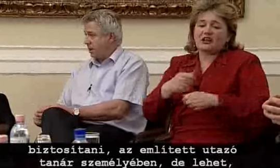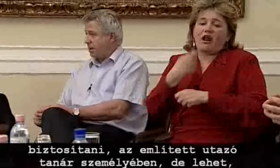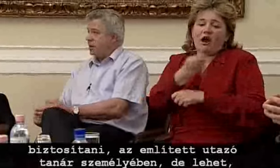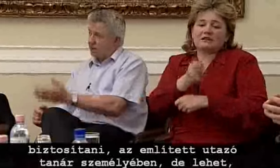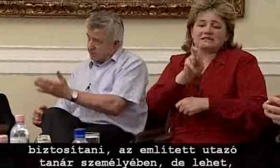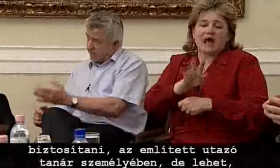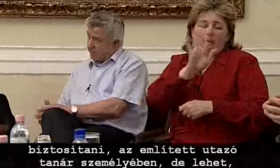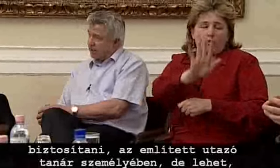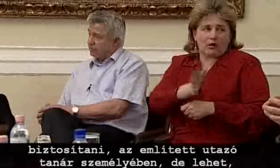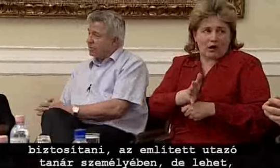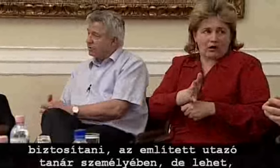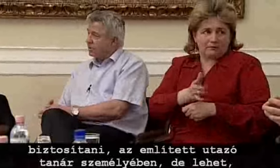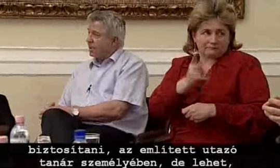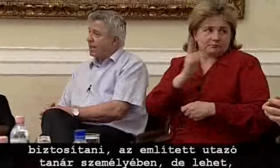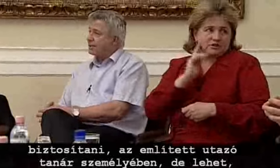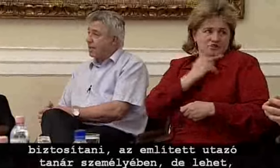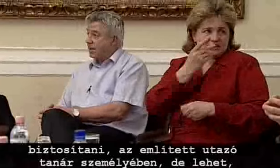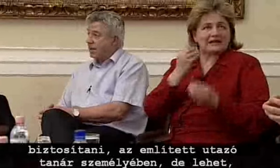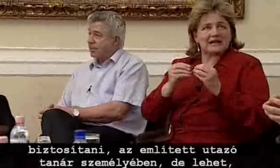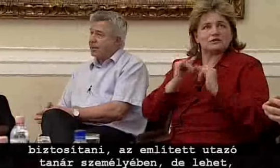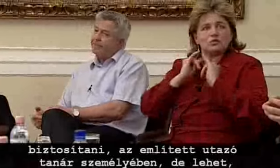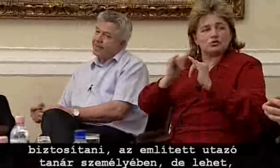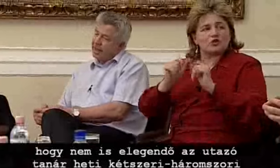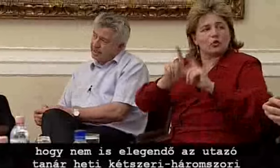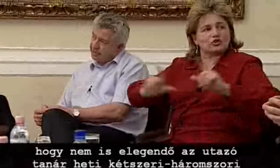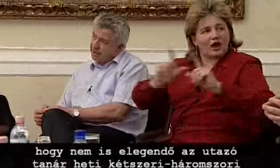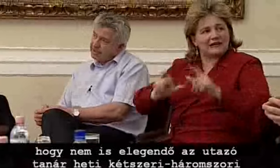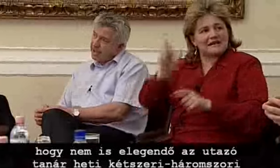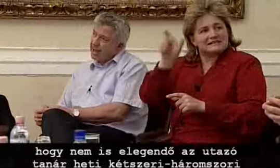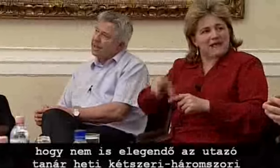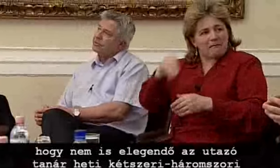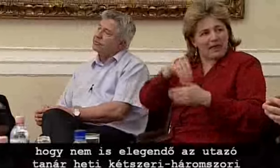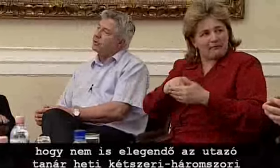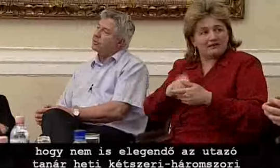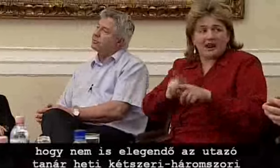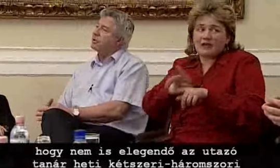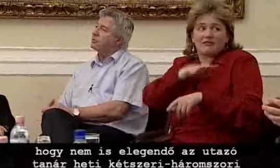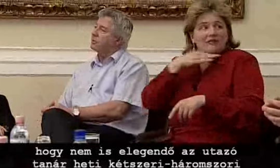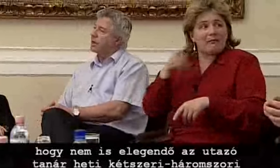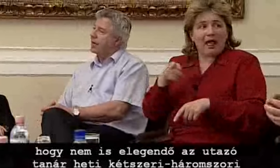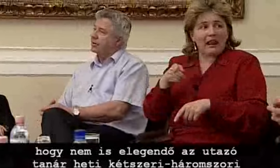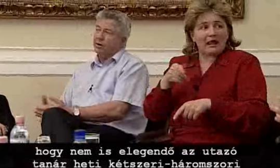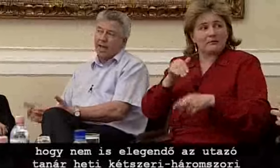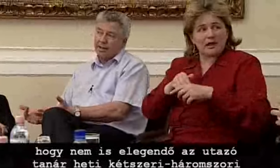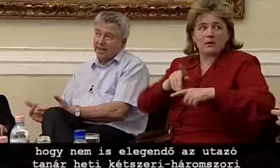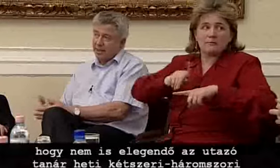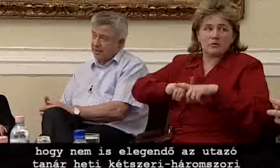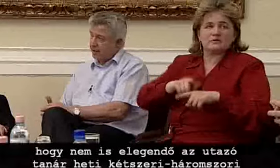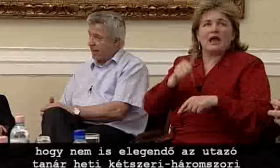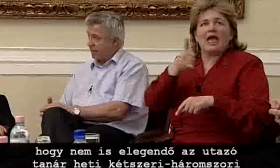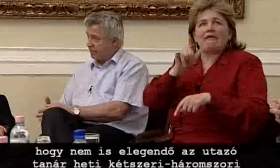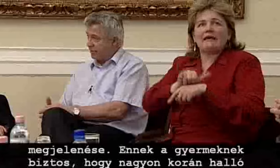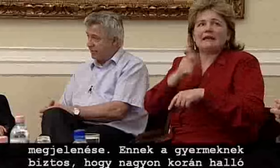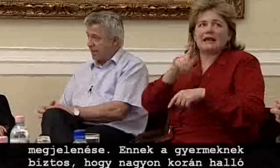biztosítani. Az említett utazótanár személyében, de lehet, hogy nem is elegendő csak az utazótanárnak a heti